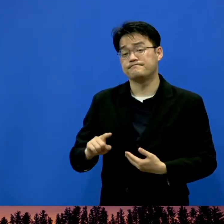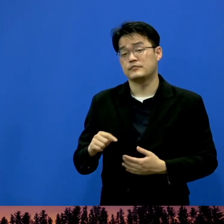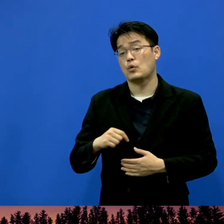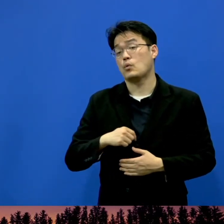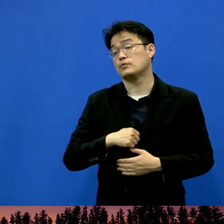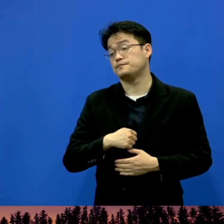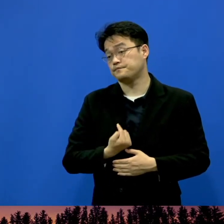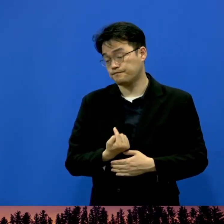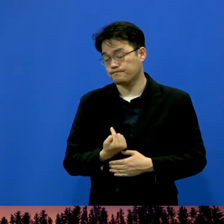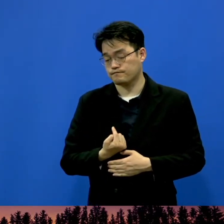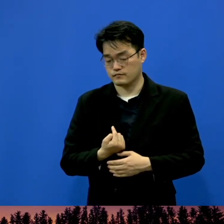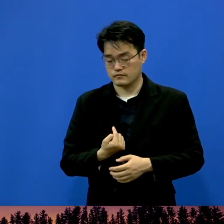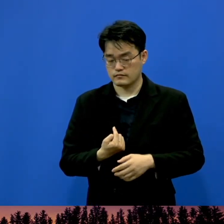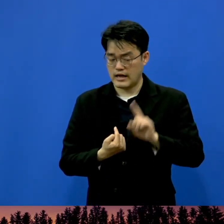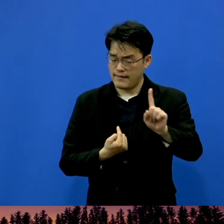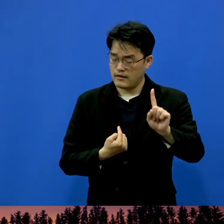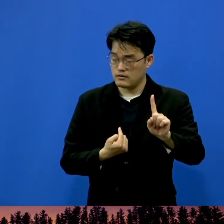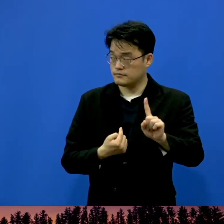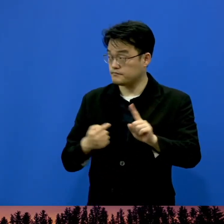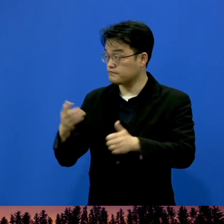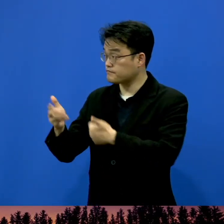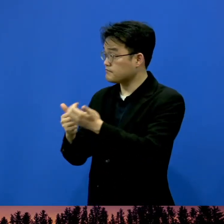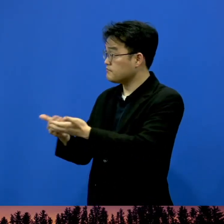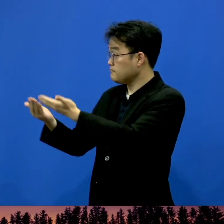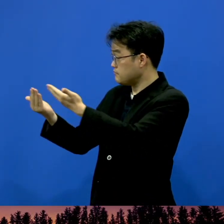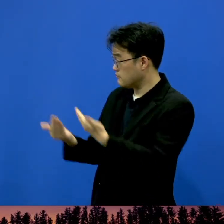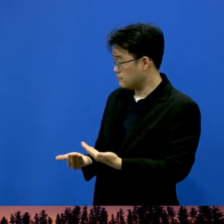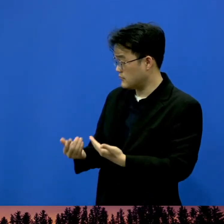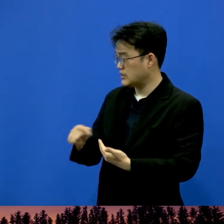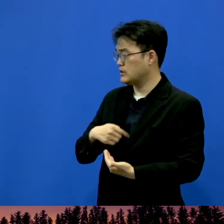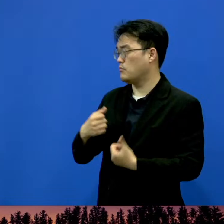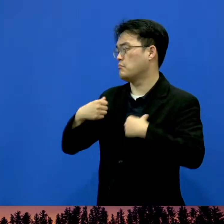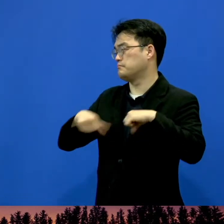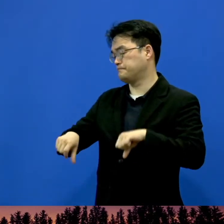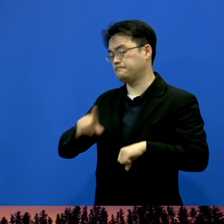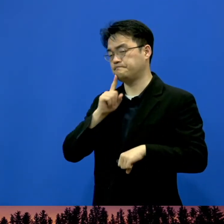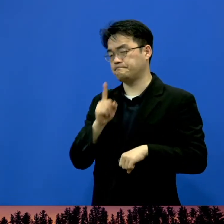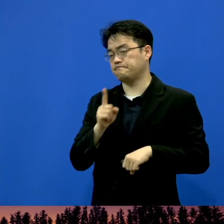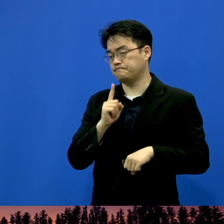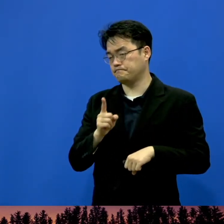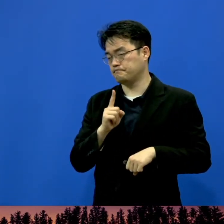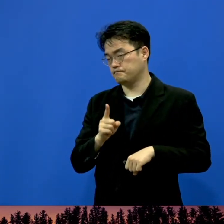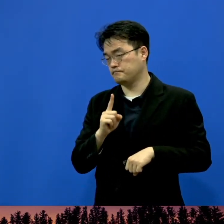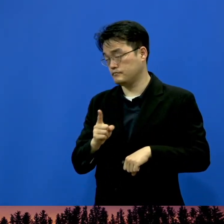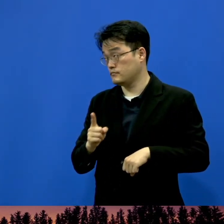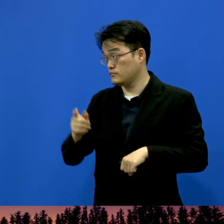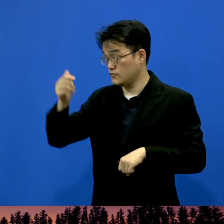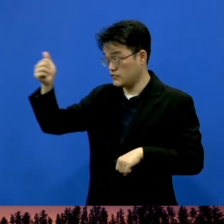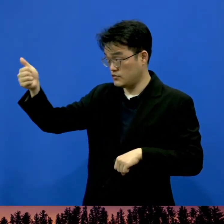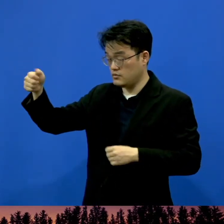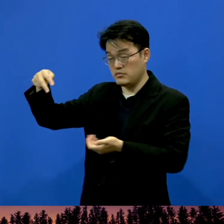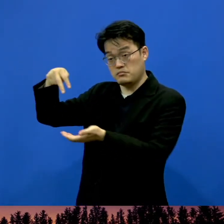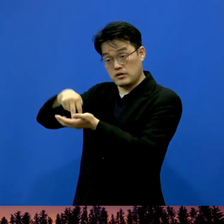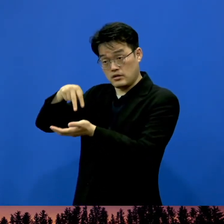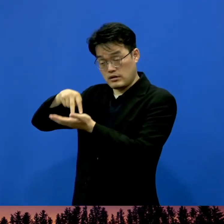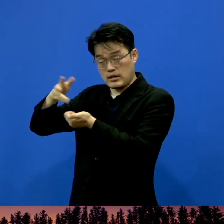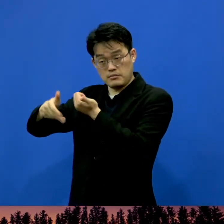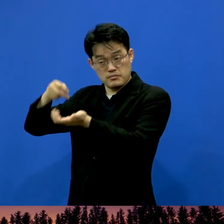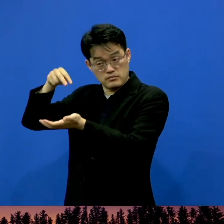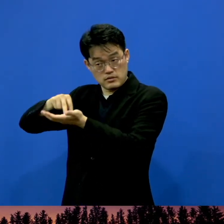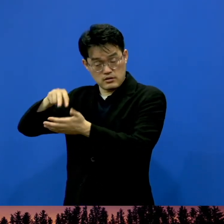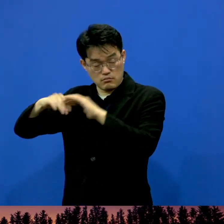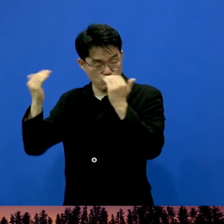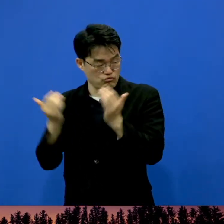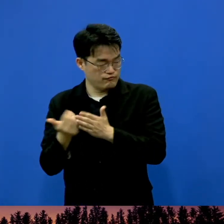자기 자신의 것을 포기했다는 의미가 이 안에 들어가 있는 거예요. 사실은 주님의 관점에서는 우리에게 모든 것을 주시기를 원하시는